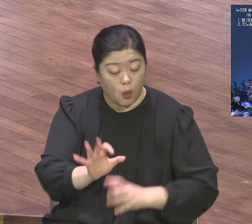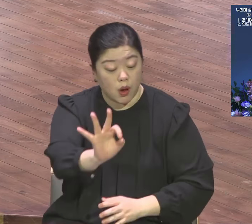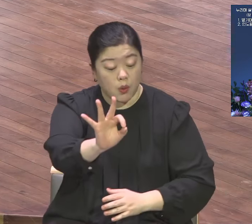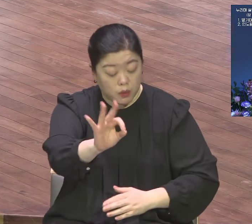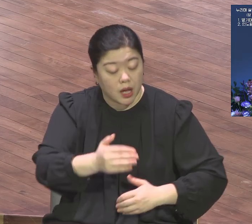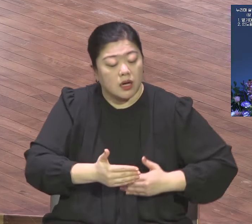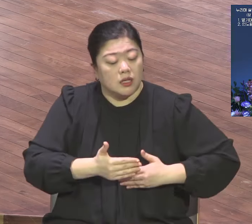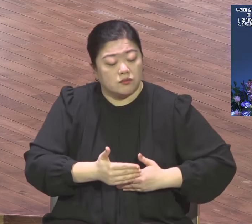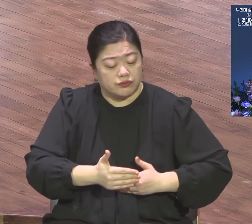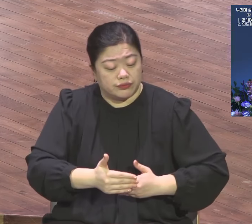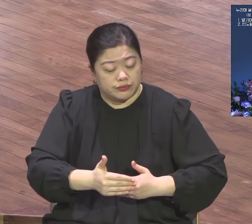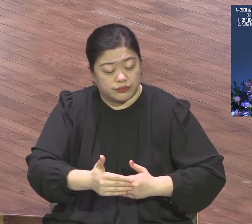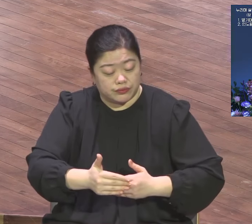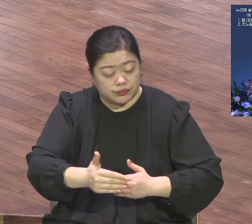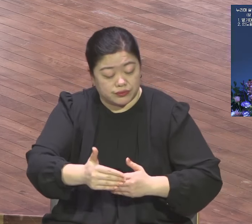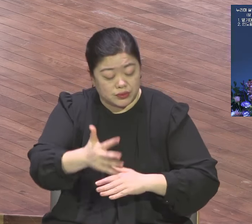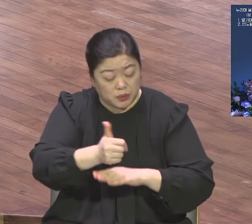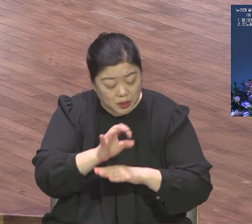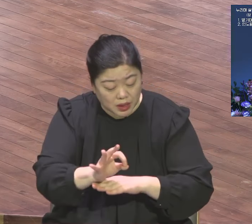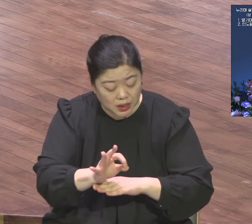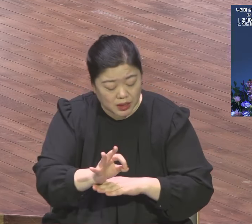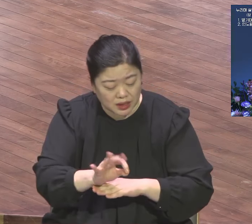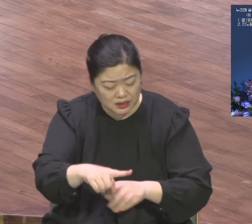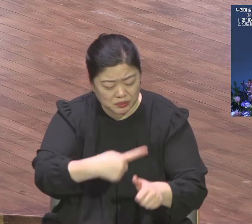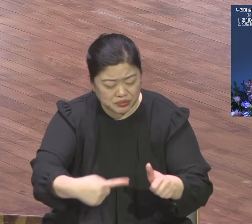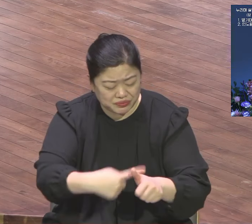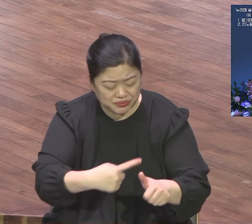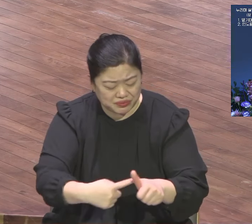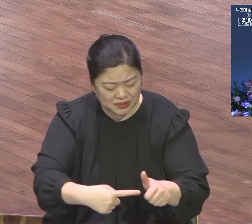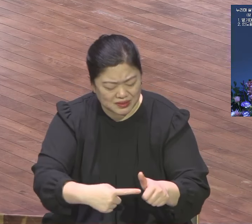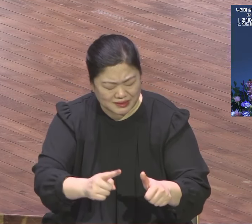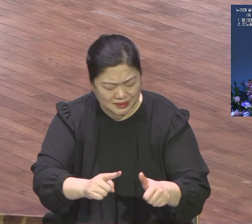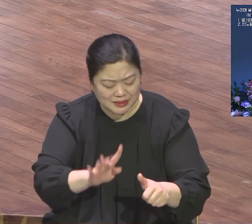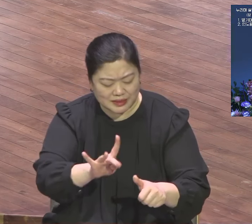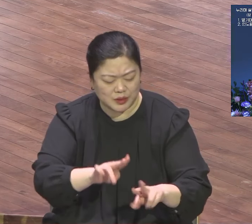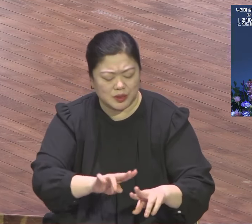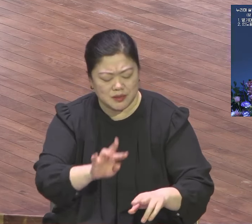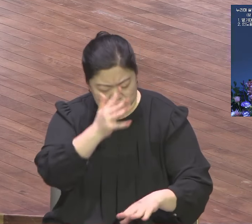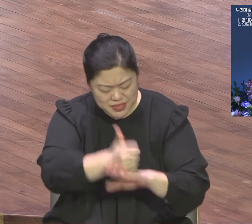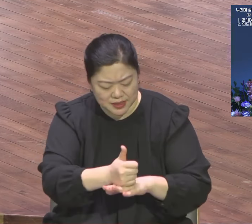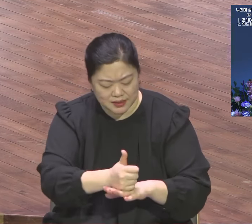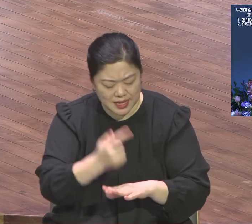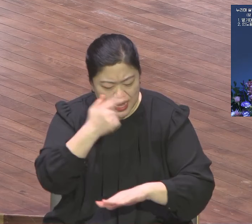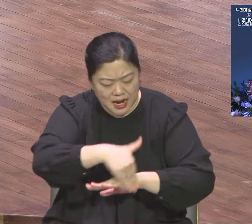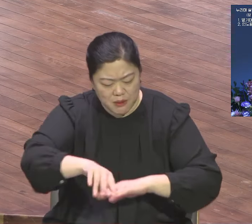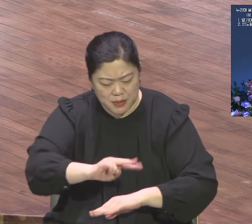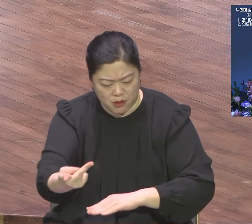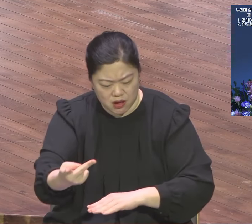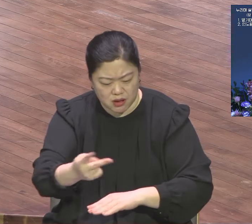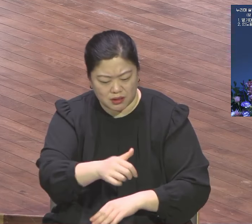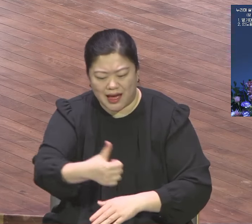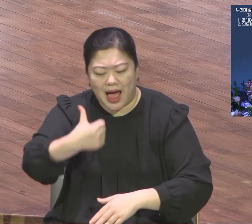내가 이렇게 하려고 준비 다 했는데 하나님 하지 마면 안 하는 거예요.